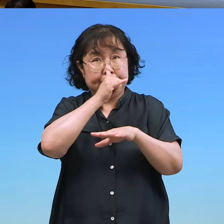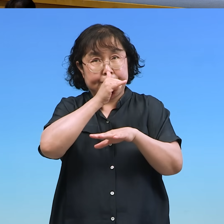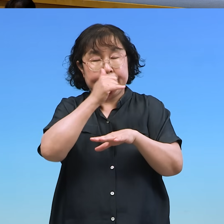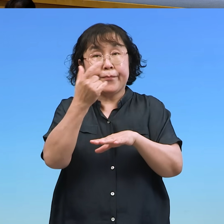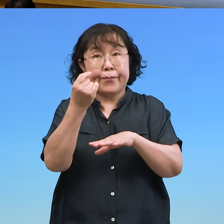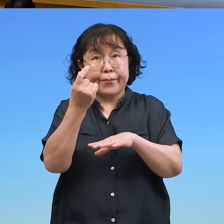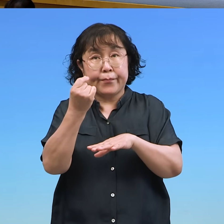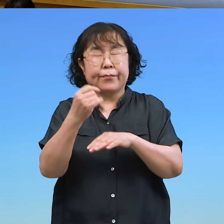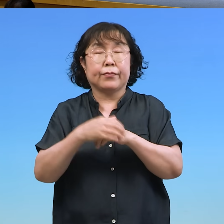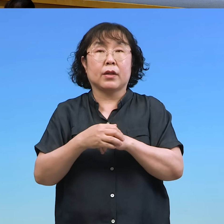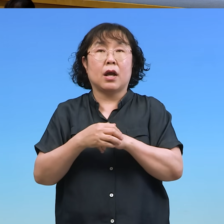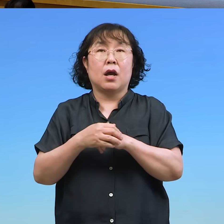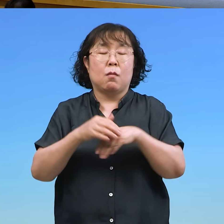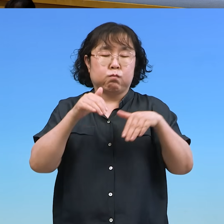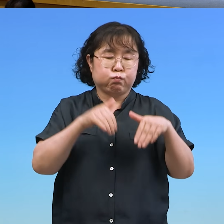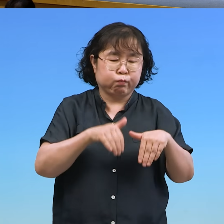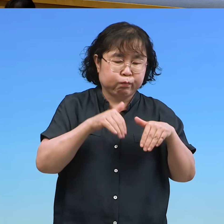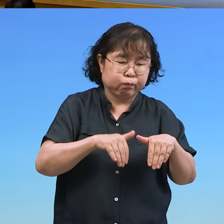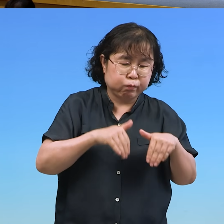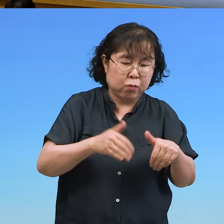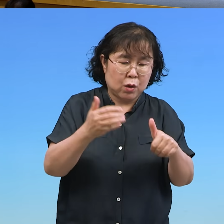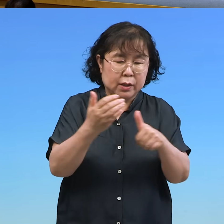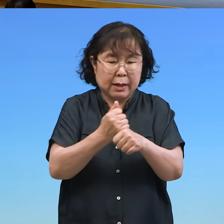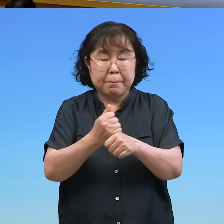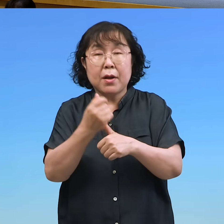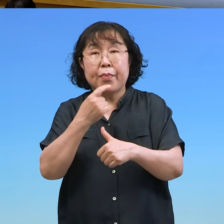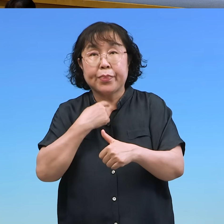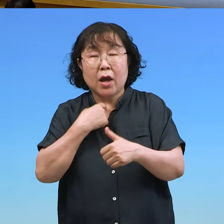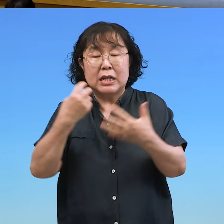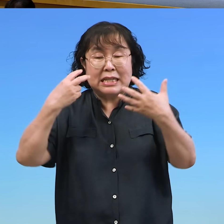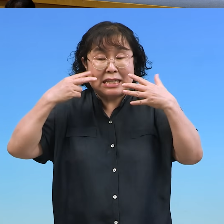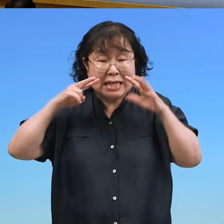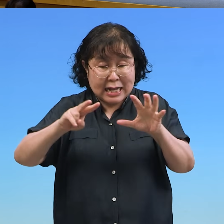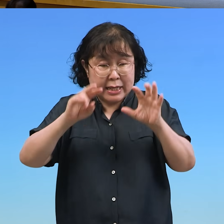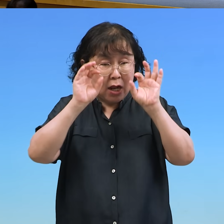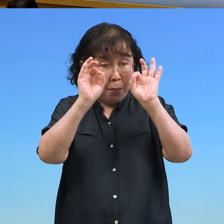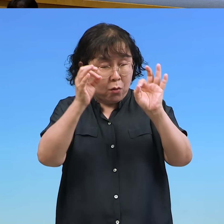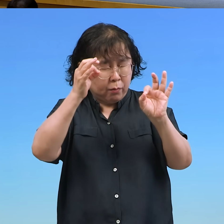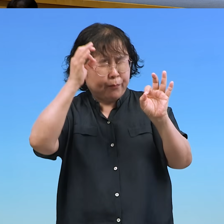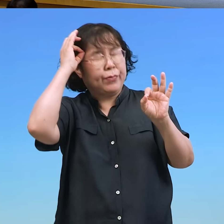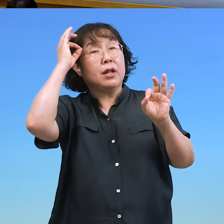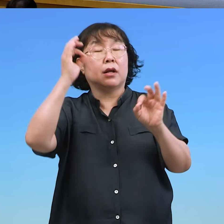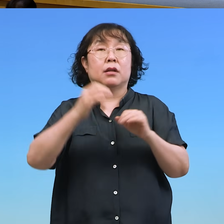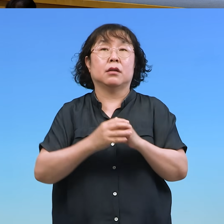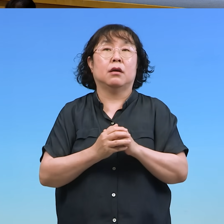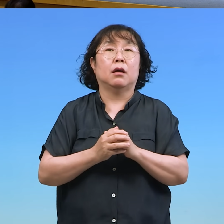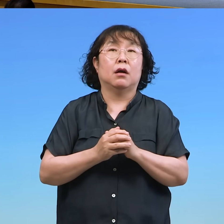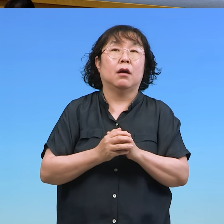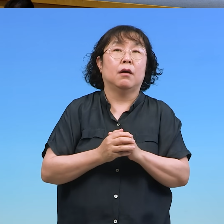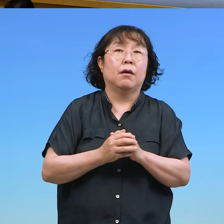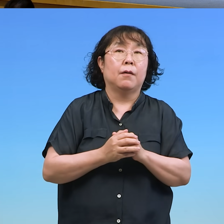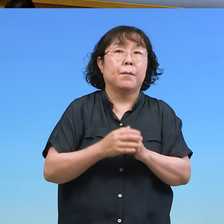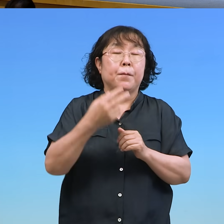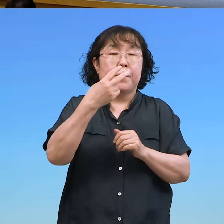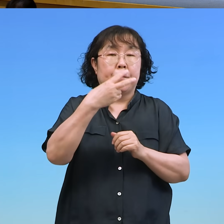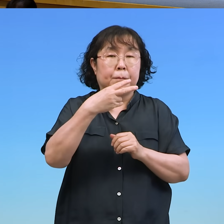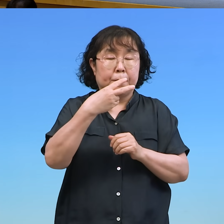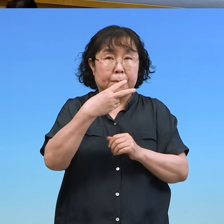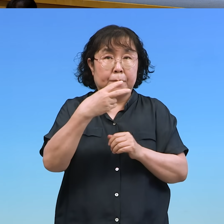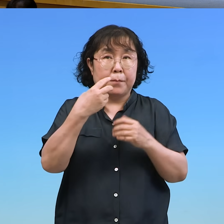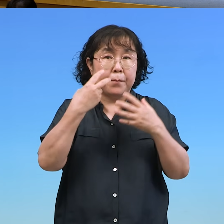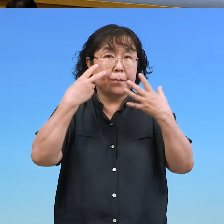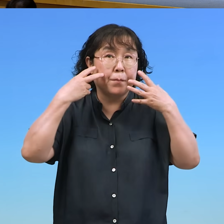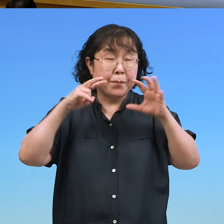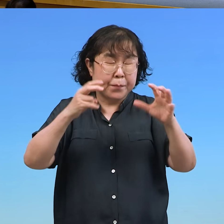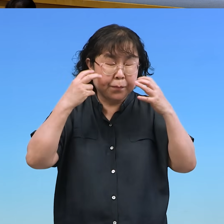아세요? 그게 앞에서 그 포로로 끌려왔던 다니엘에게서 제가 깨달은 거거든. 자, 6장 10절 다시 보십시오.